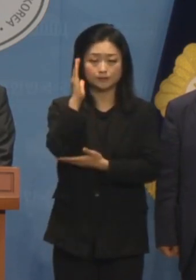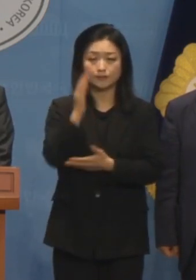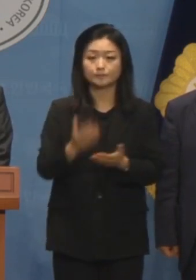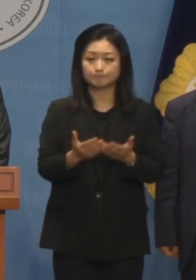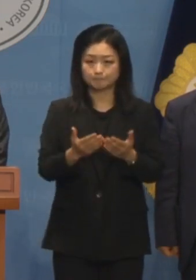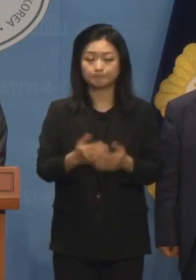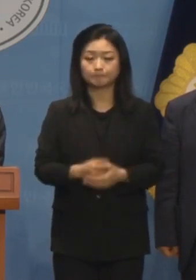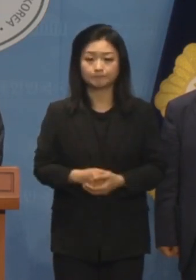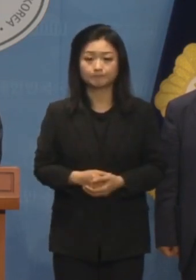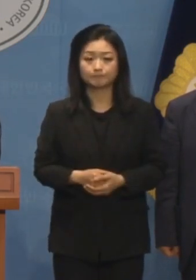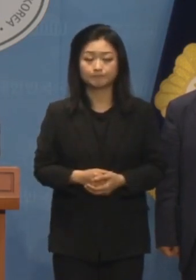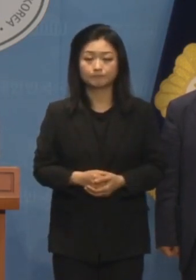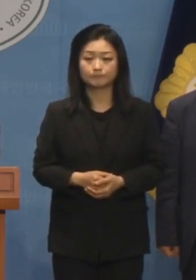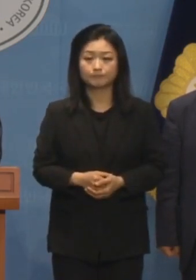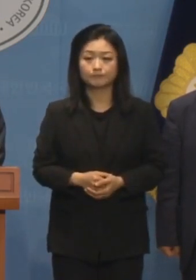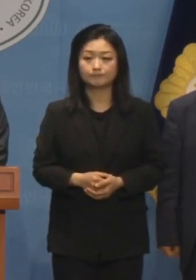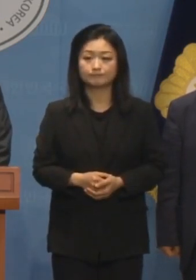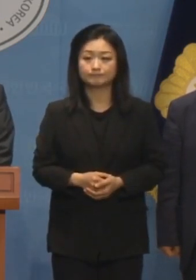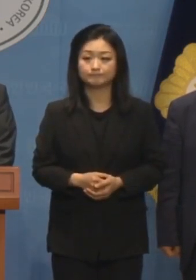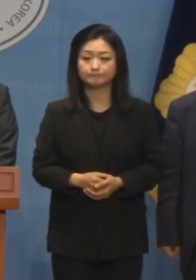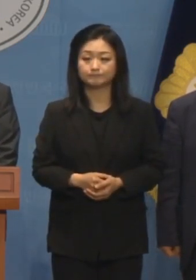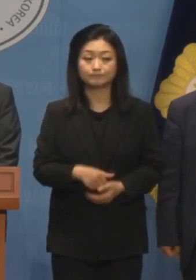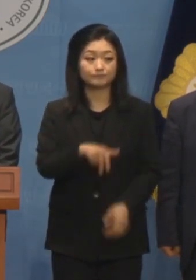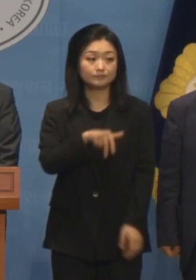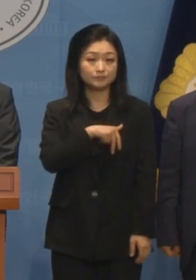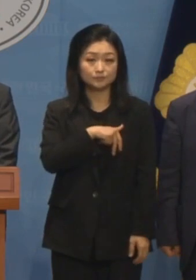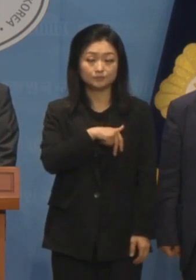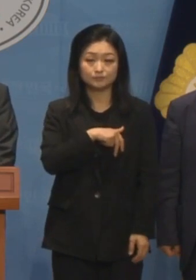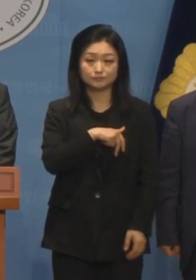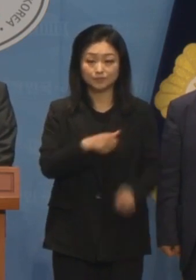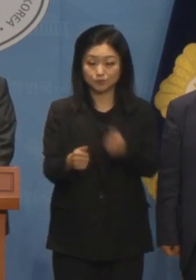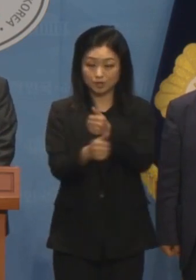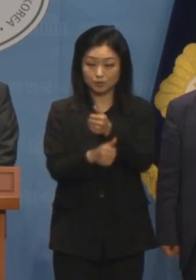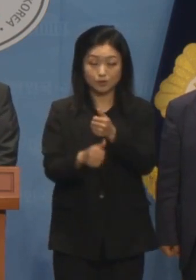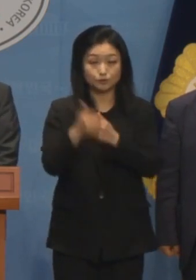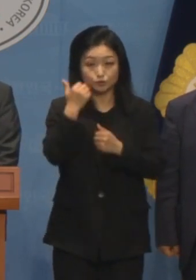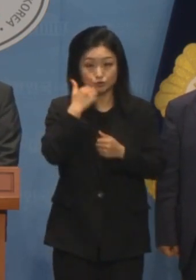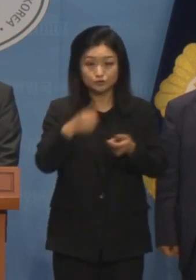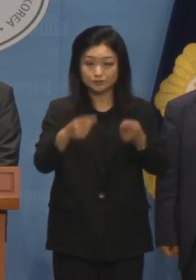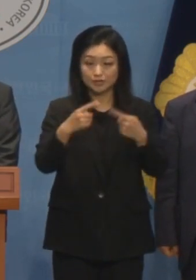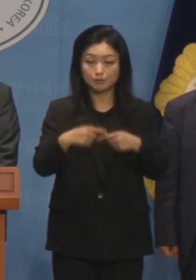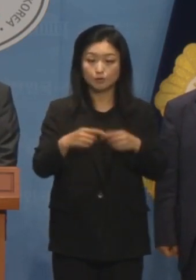나왔습니다. 먼저 여기 참석한 분들을 소개해 드리겠습니다.